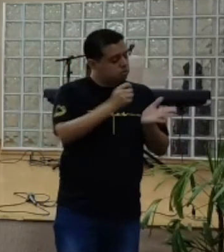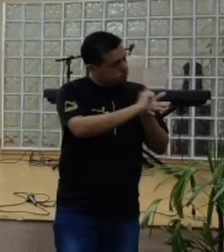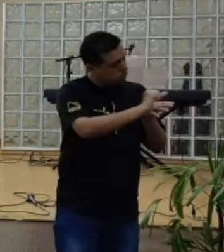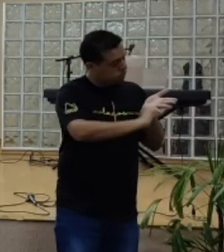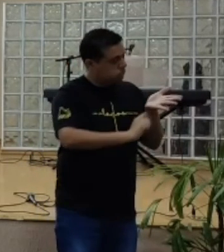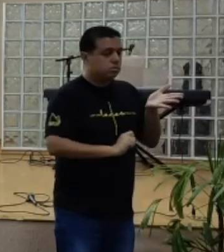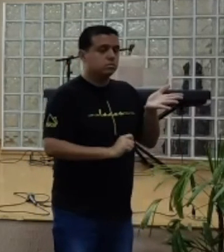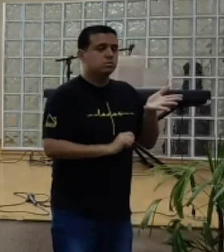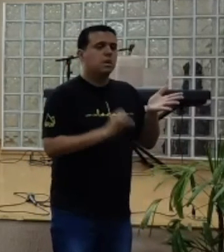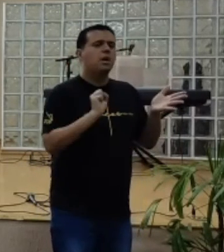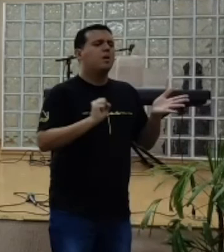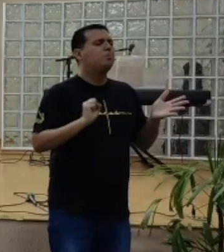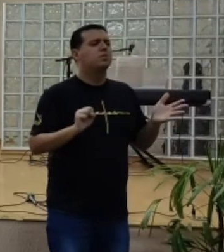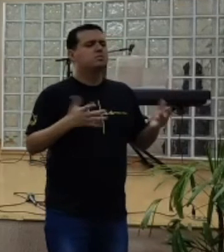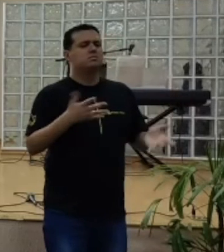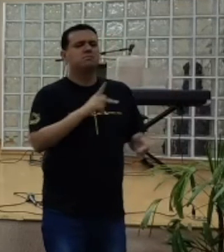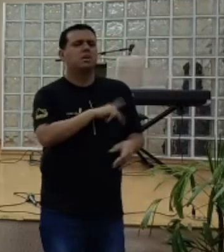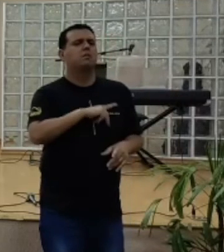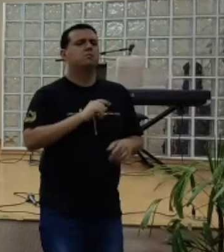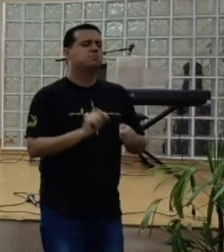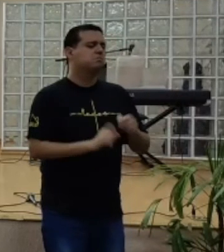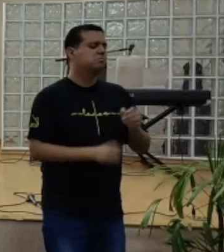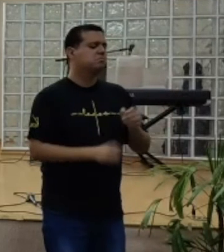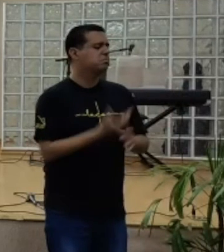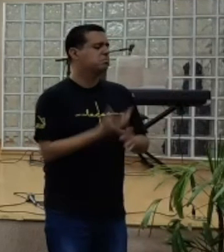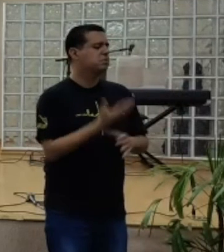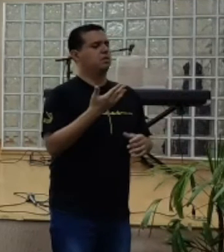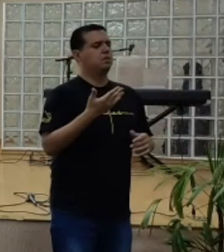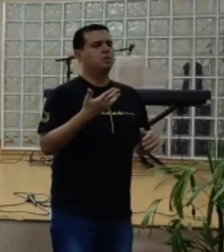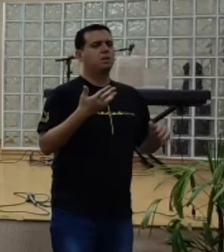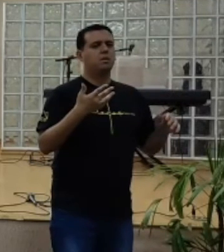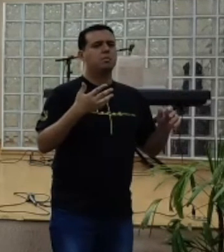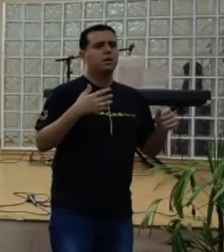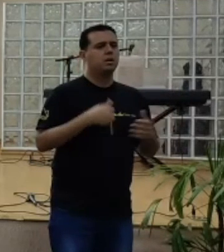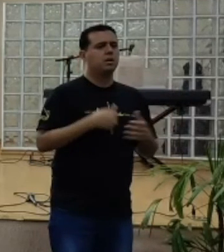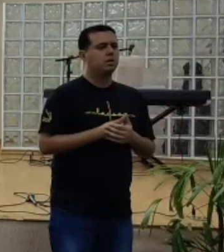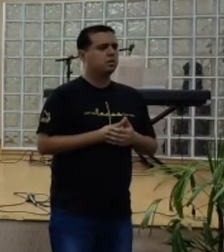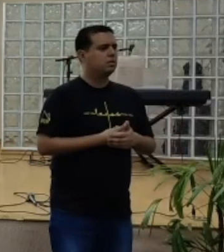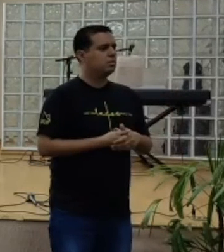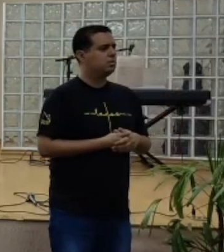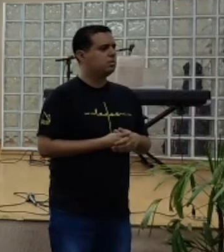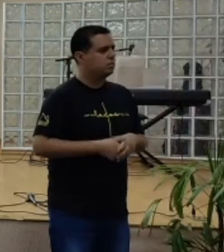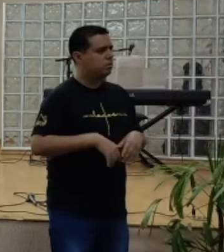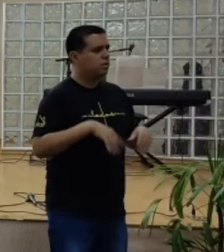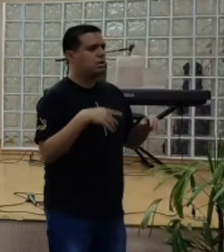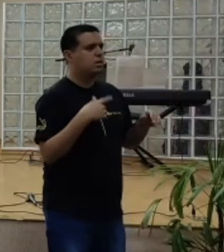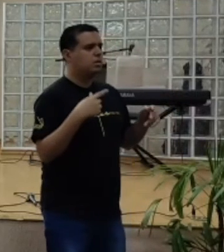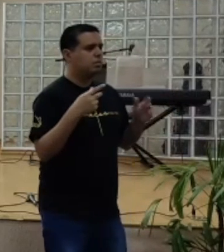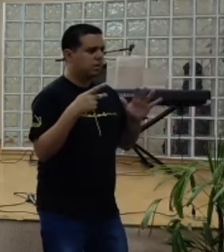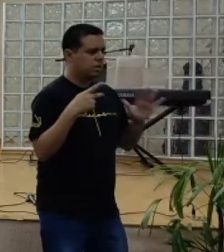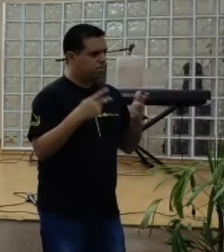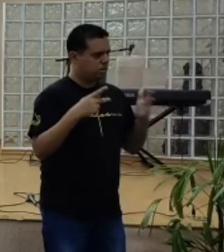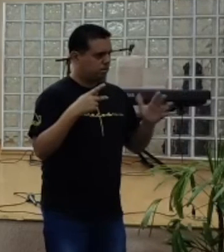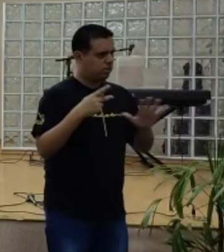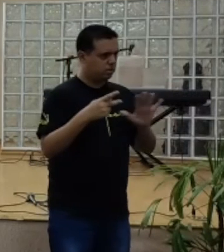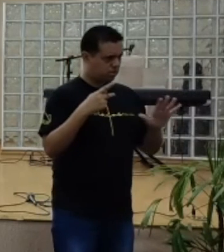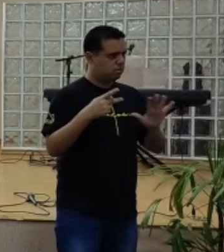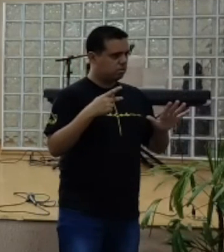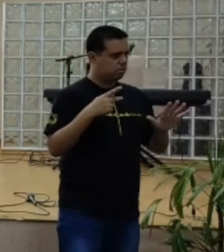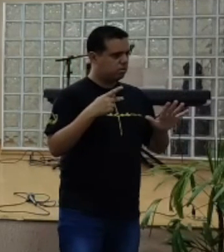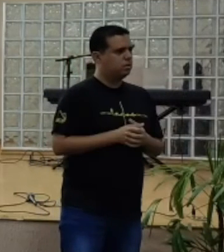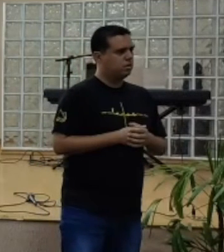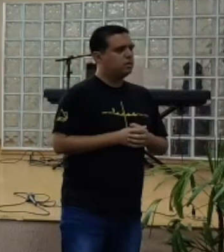poderia ter criado uma parábola, assim como fazia Jesus, para explicar. Mas ele preferiu pegar uma